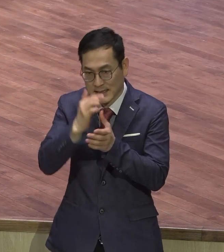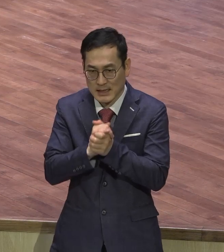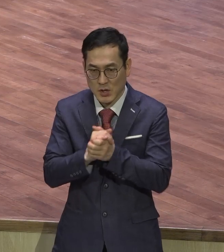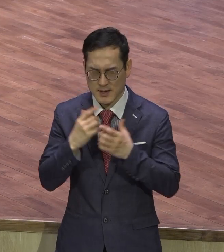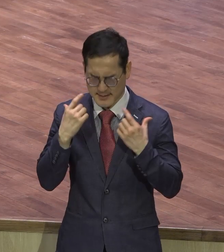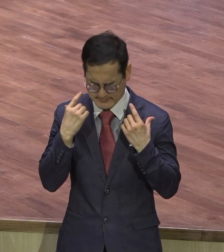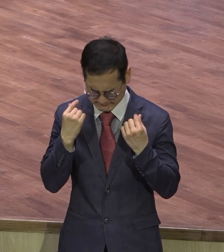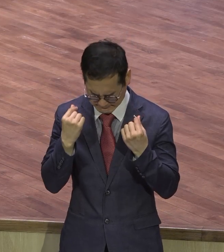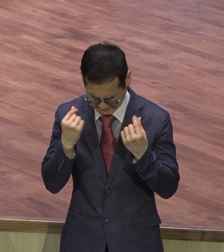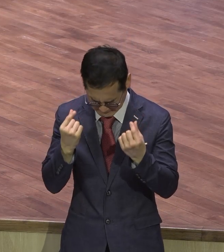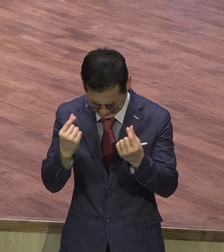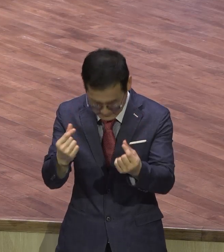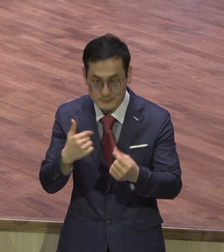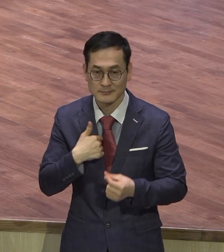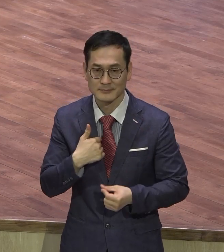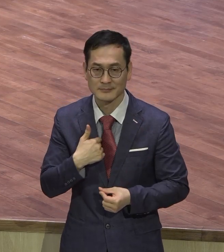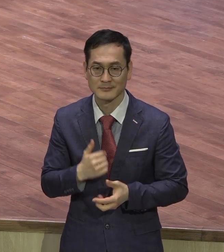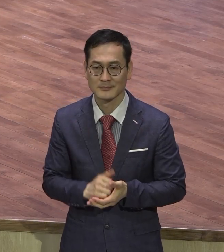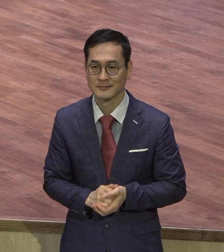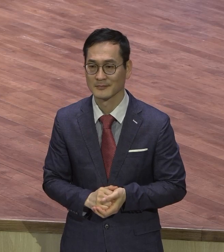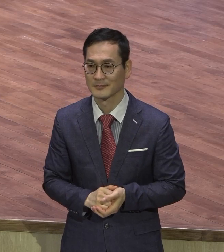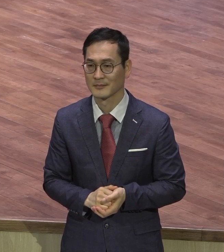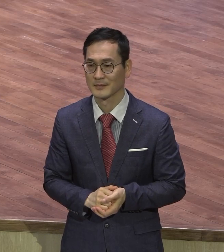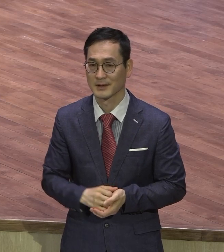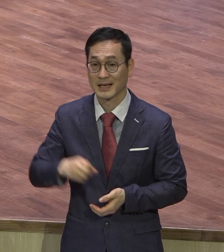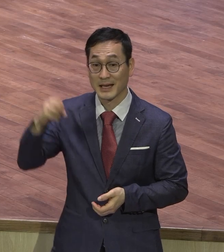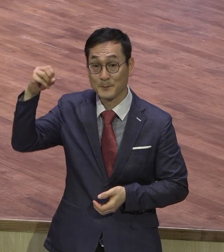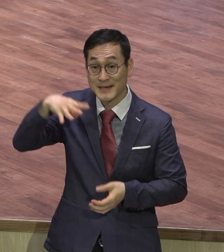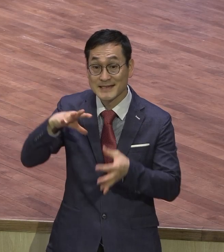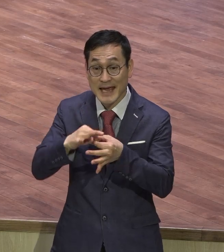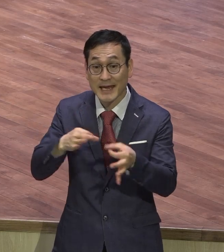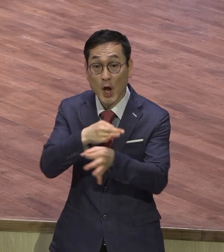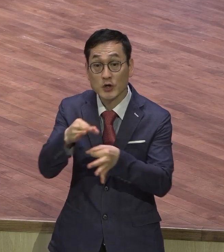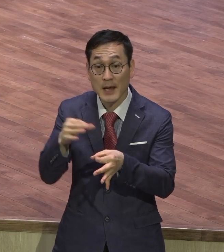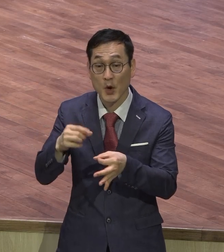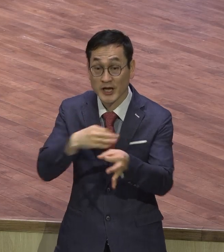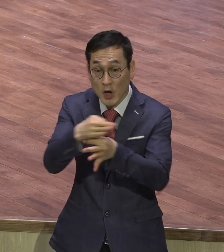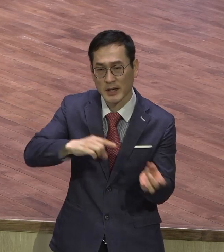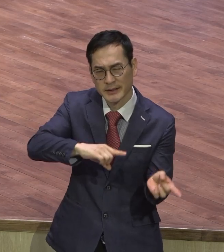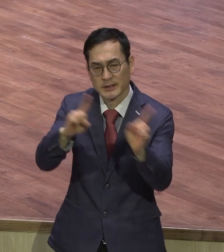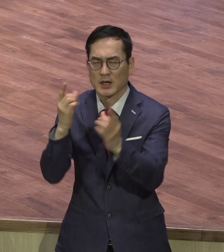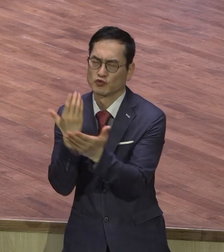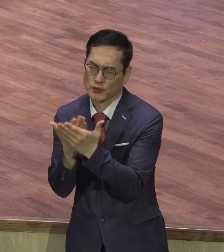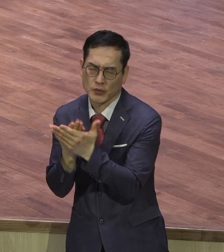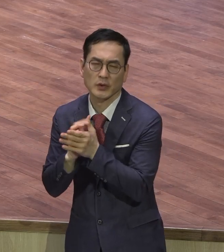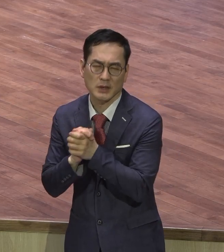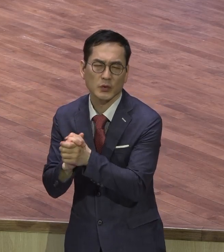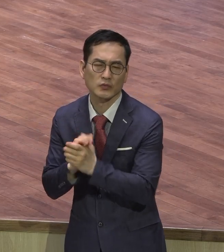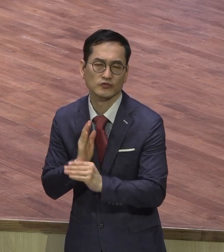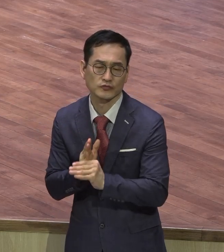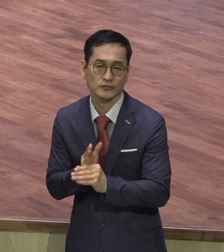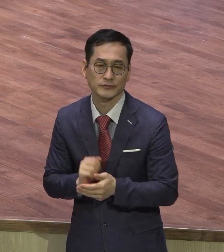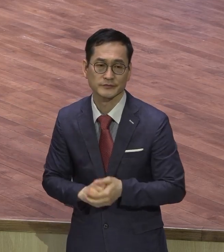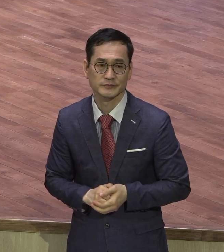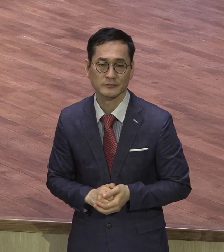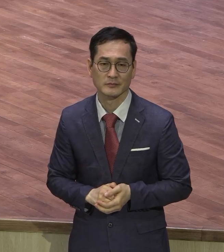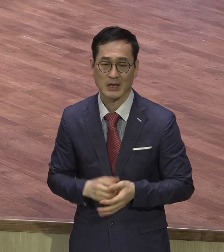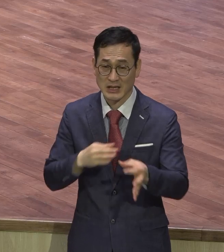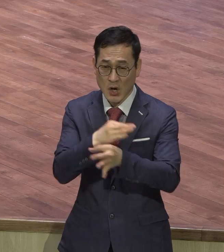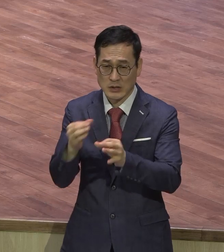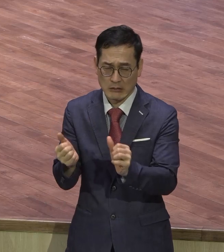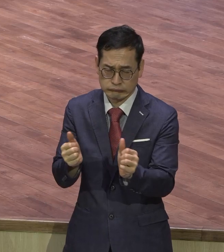역사하여 주옵소서. 전국 세계 지금 경제가 지금 큰 어려움을 닥친데 하나님 우리 하나님